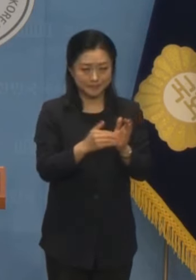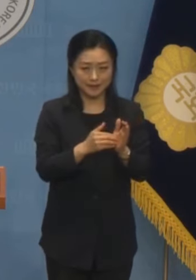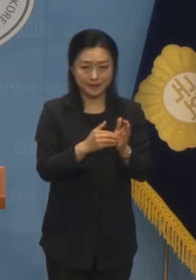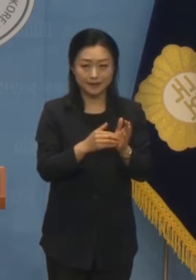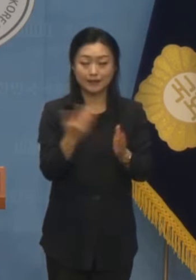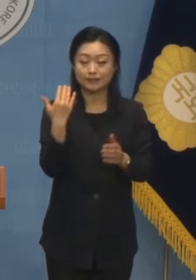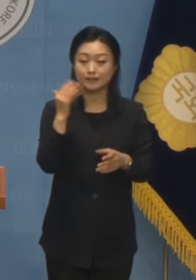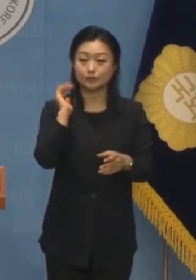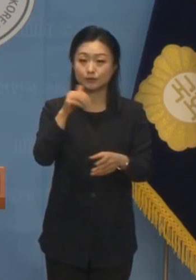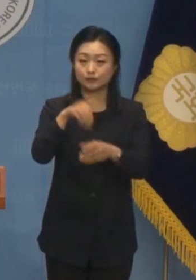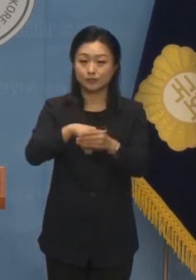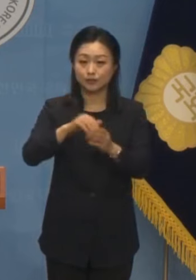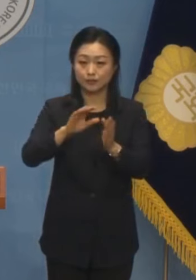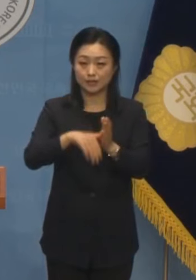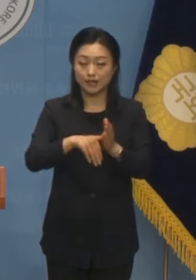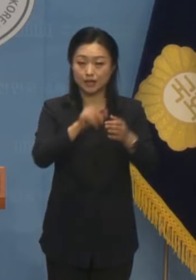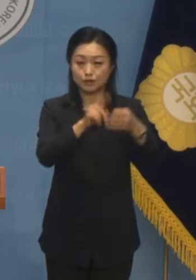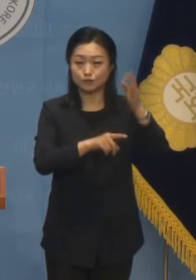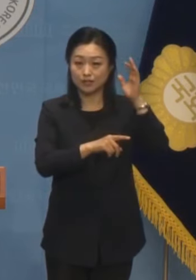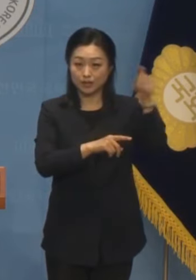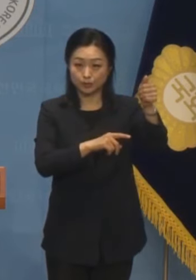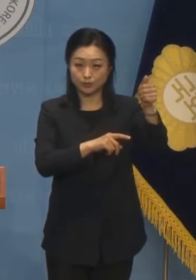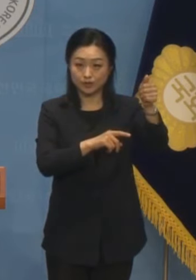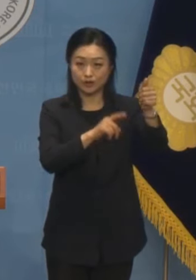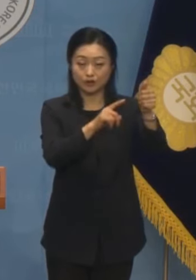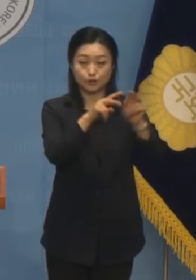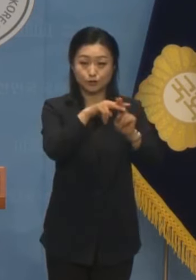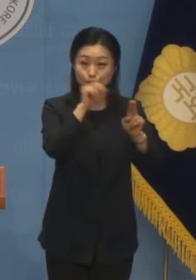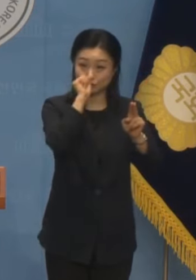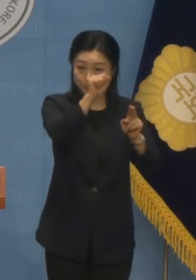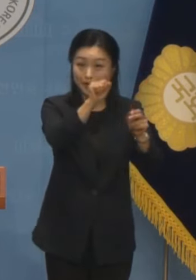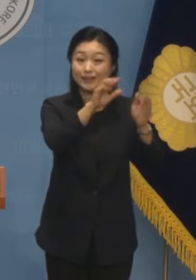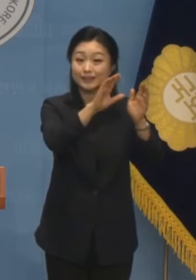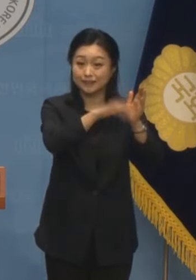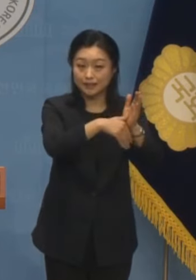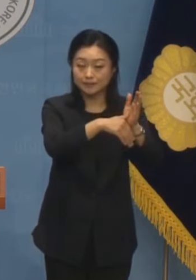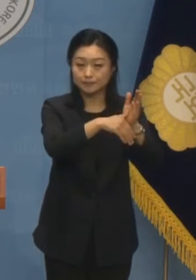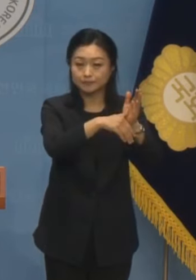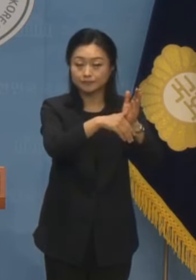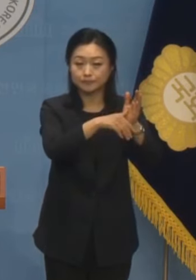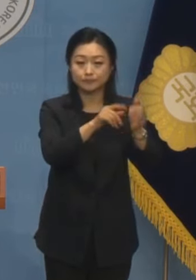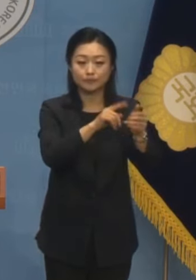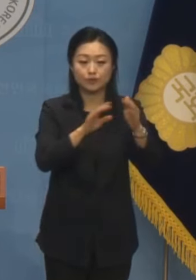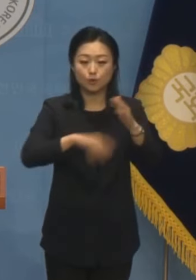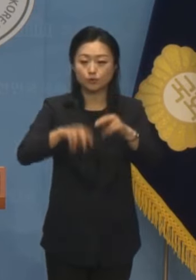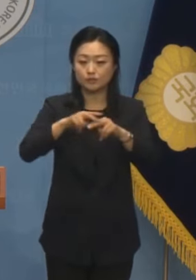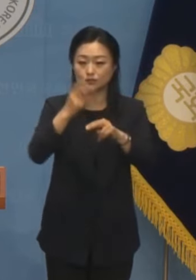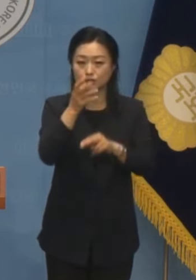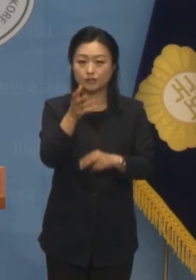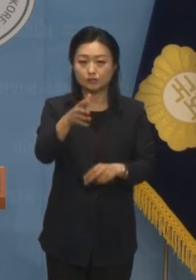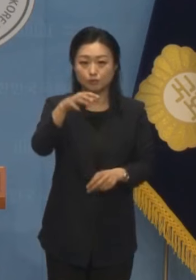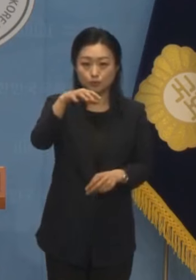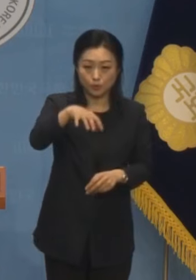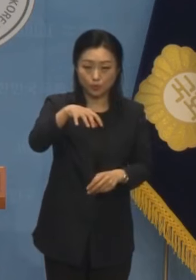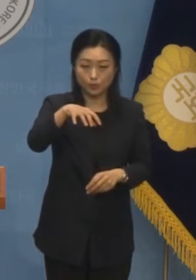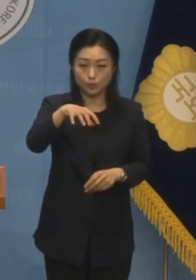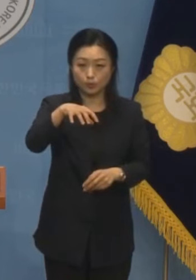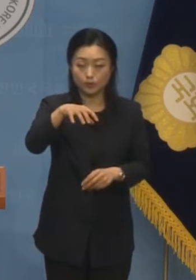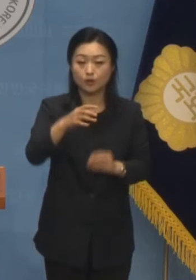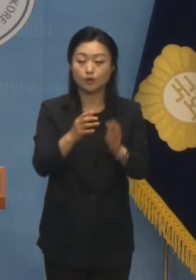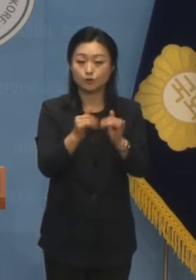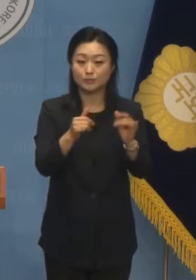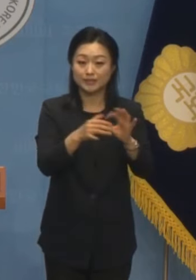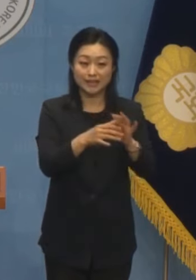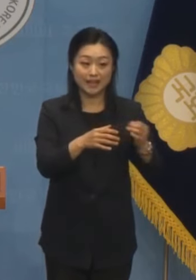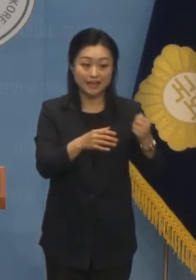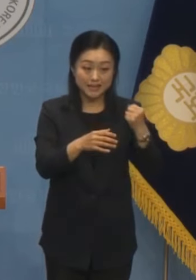지난 대선에서 윤석열 국민의힘 후보는 당시 논란이 되었던 공수처에 언론인 및